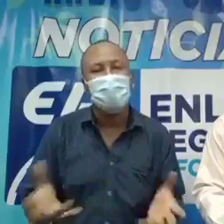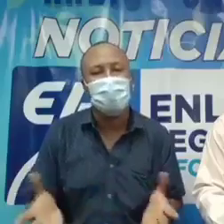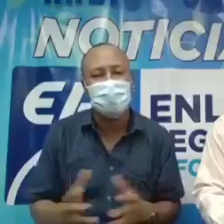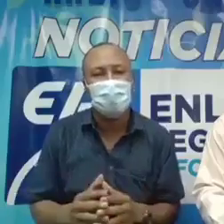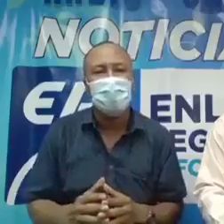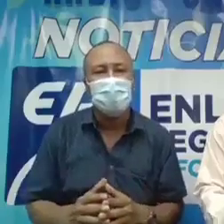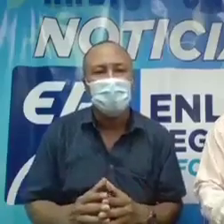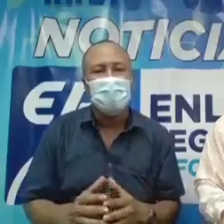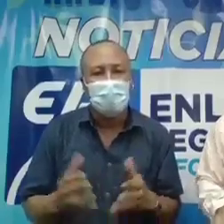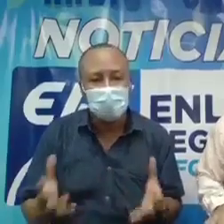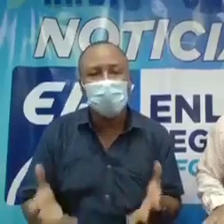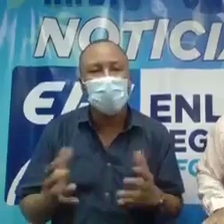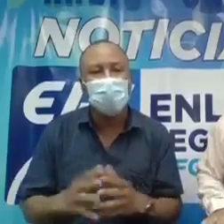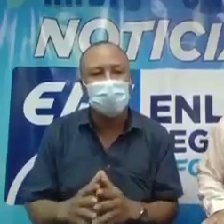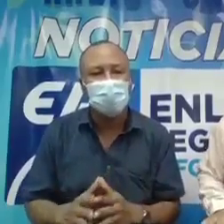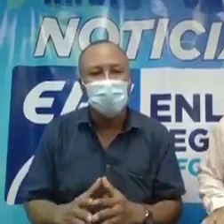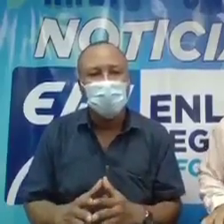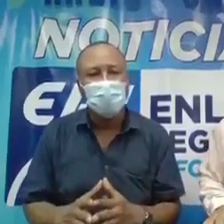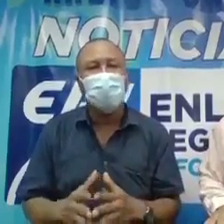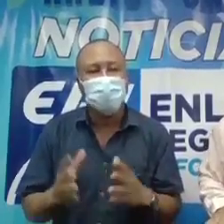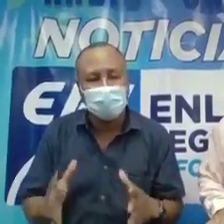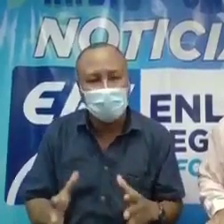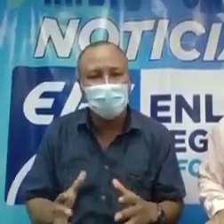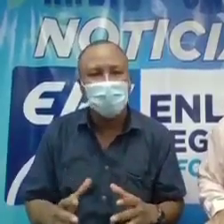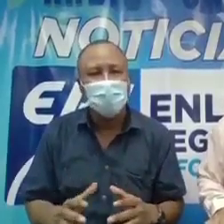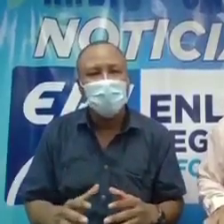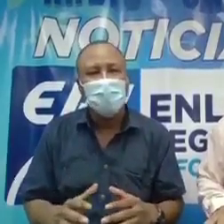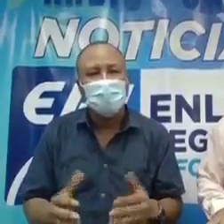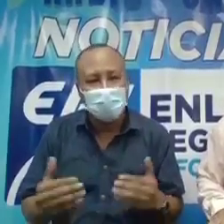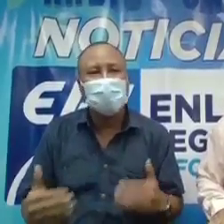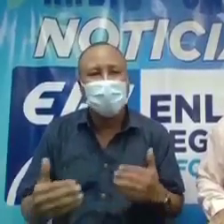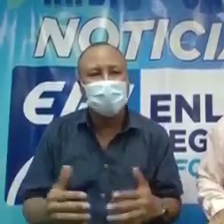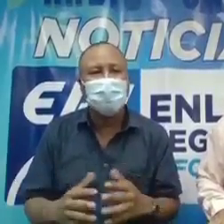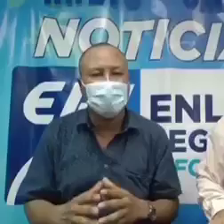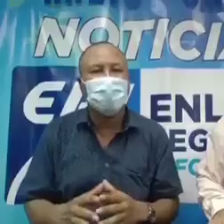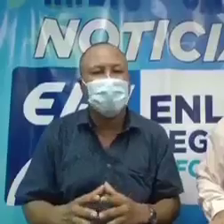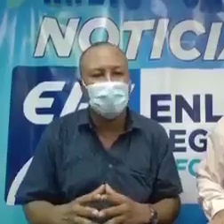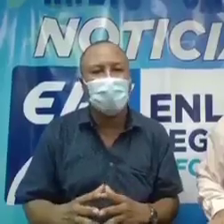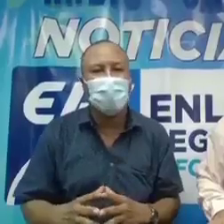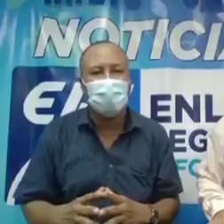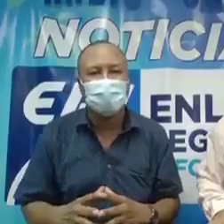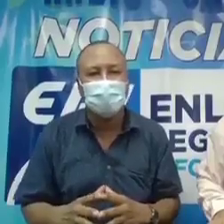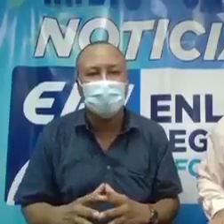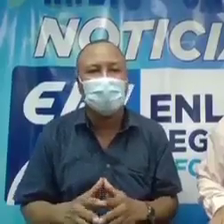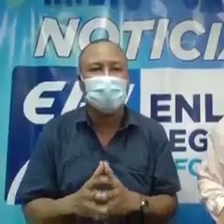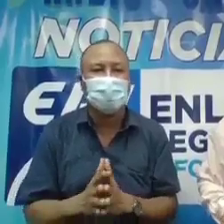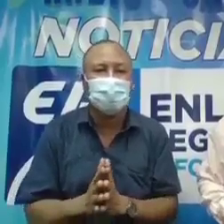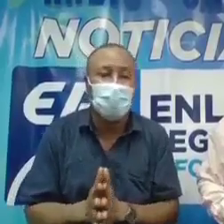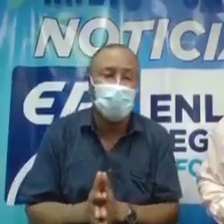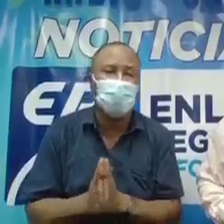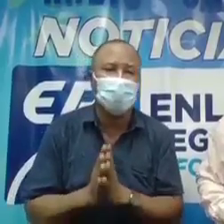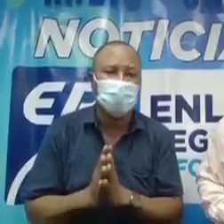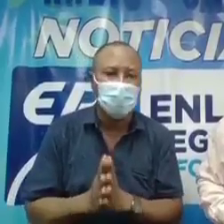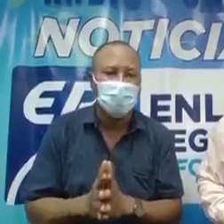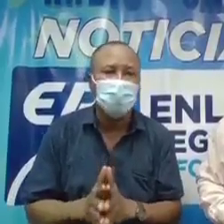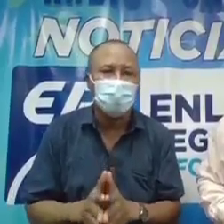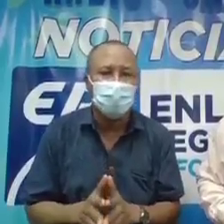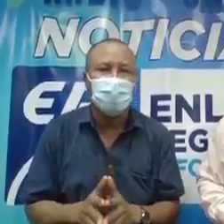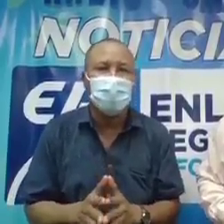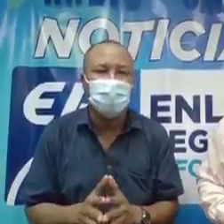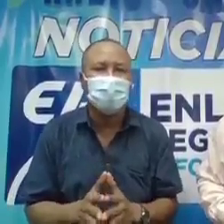elegir. Entonces, estos concejales tienen que revisar primero la normativa, porque todos